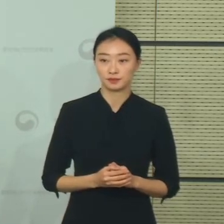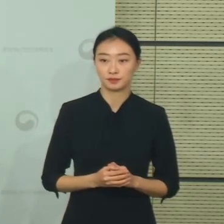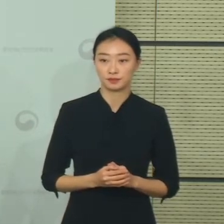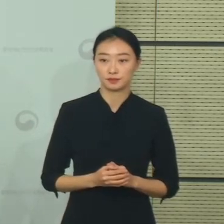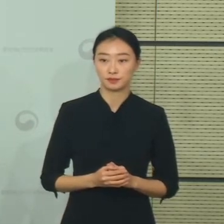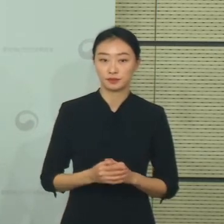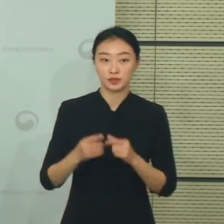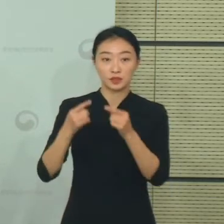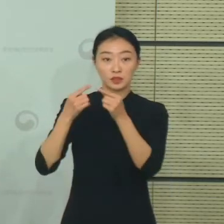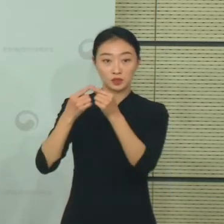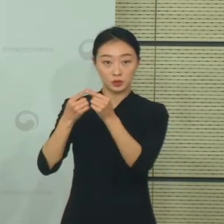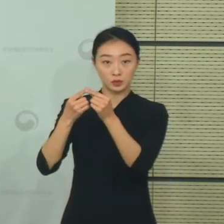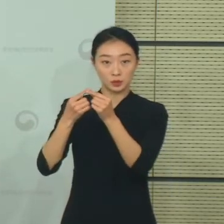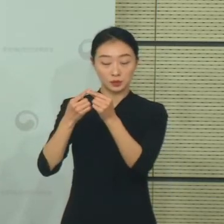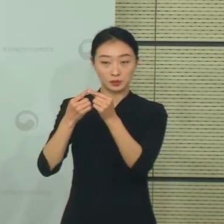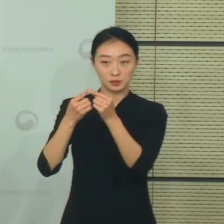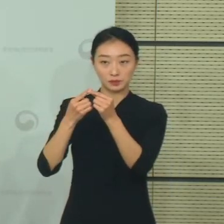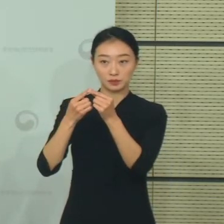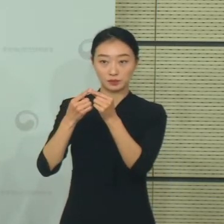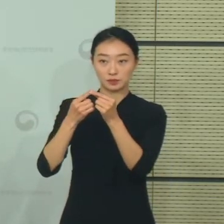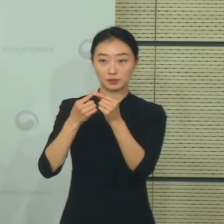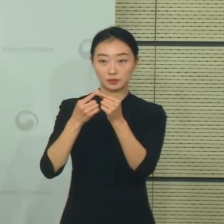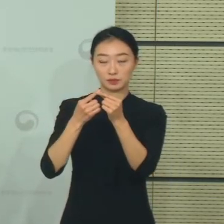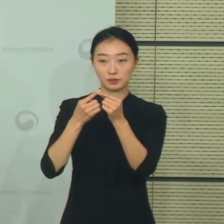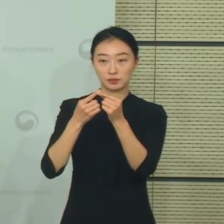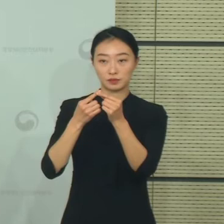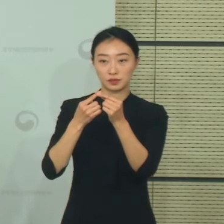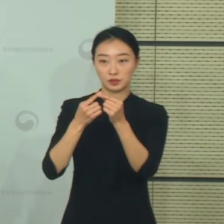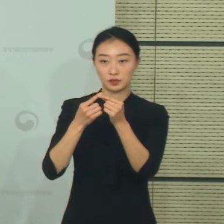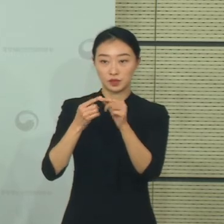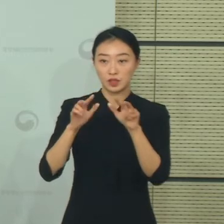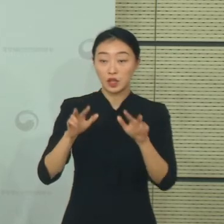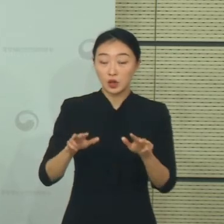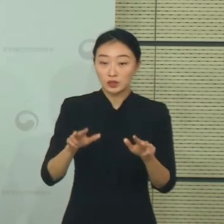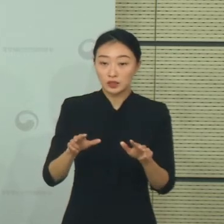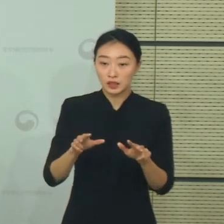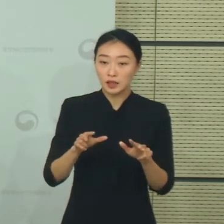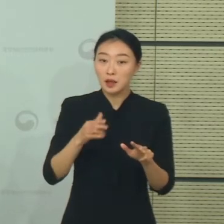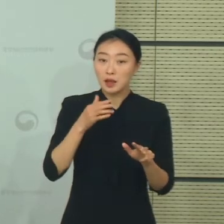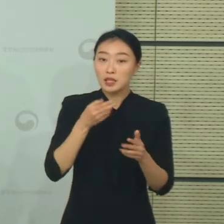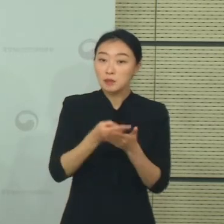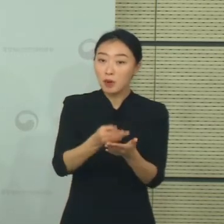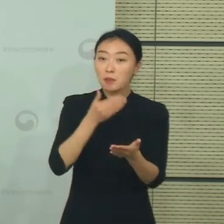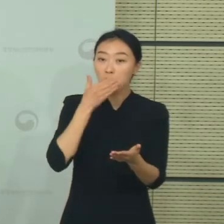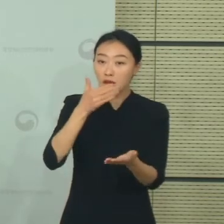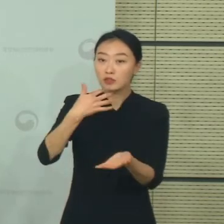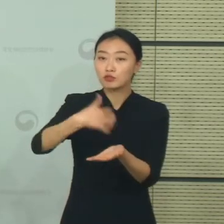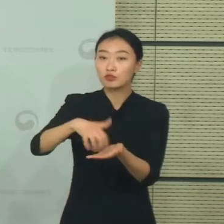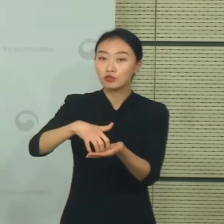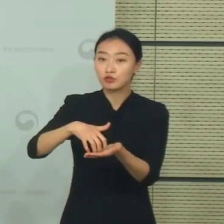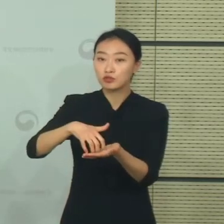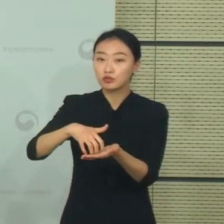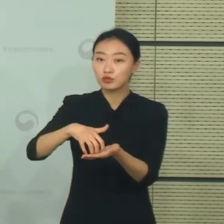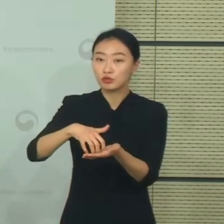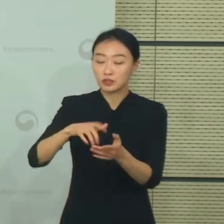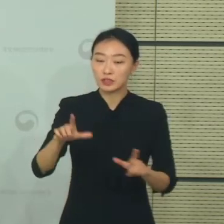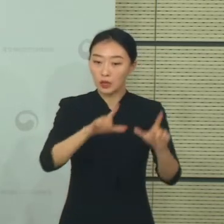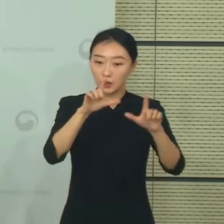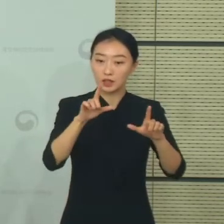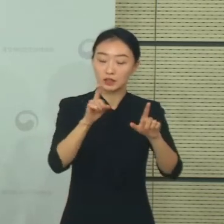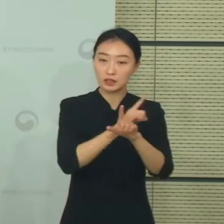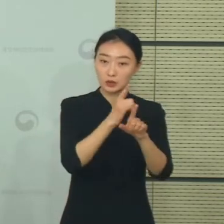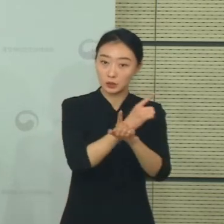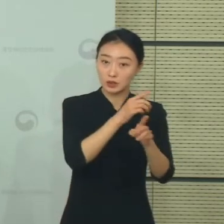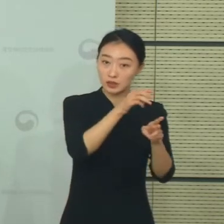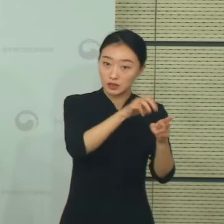네, 첫 번째 출입기자단 첫 번째 질의입니다. 현재 가용병상 현황을 부탁드립니다. 생활치료센터는 몇 실에 몇 명이